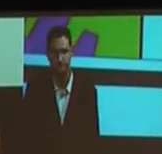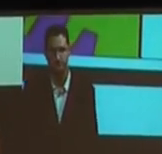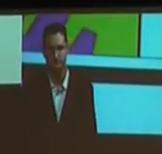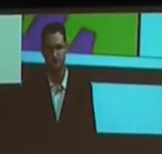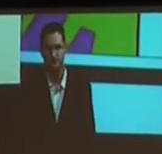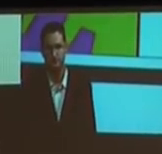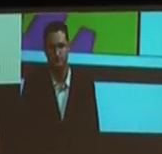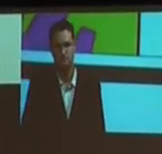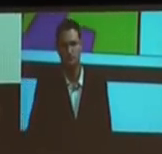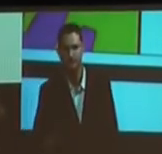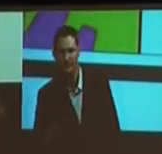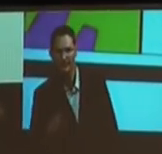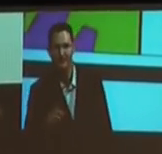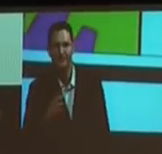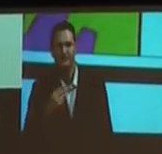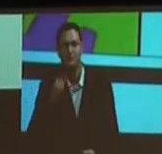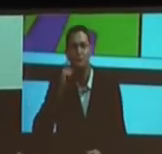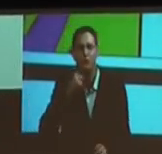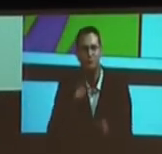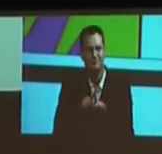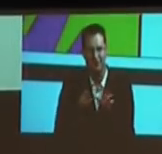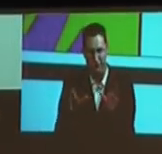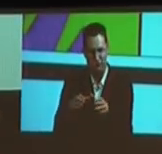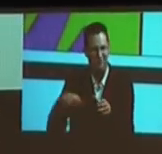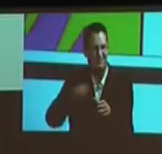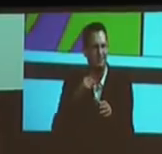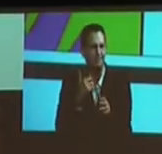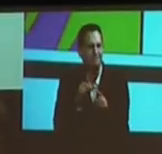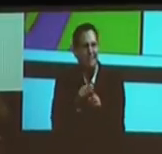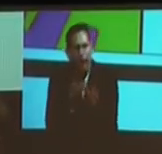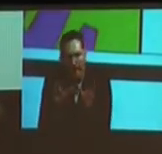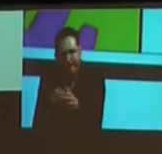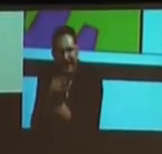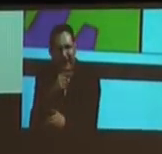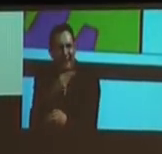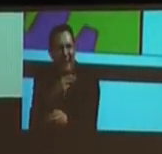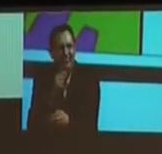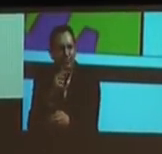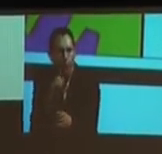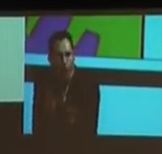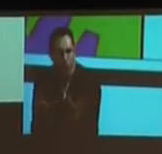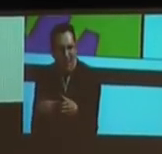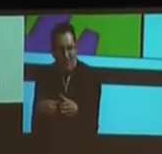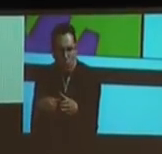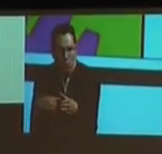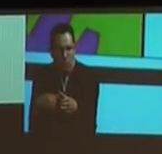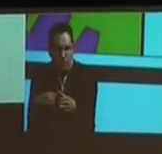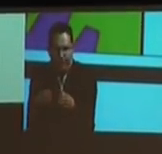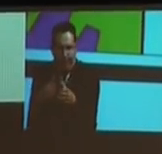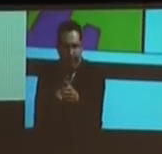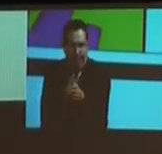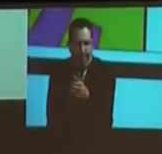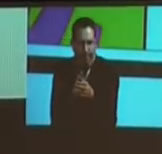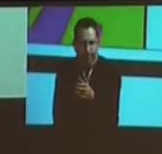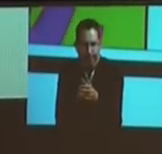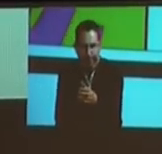ganz klare neue Situation, in der wir uns befinden. Und ich glaube, dass auch die Gehörlose-Gemeinschaft nicht